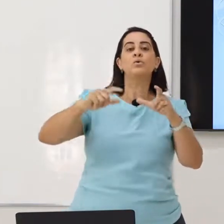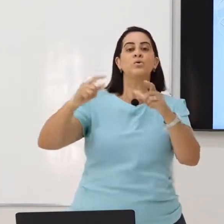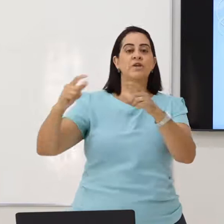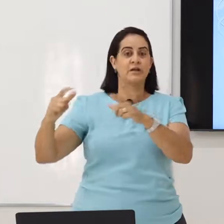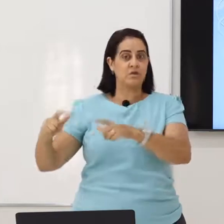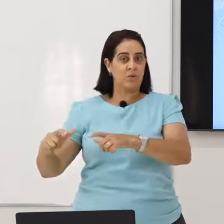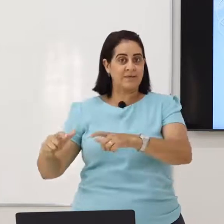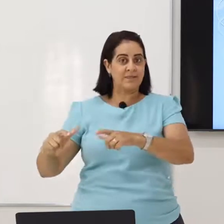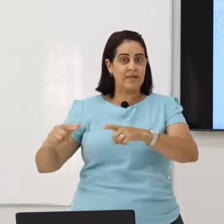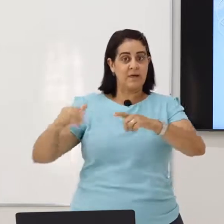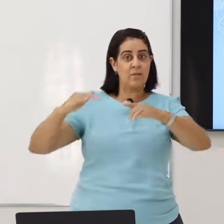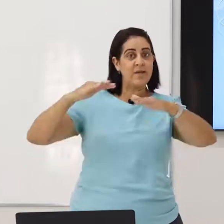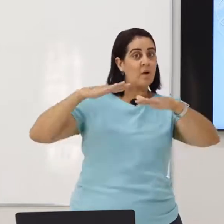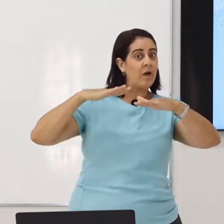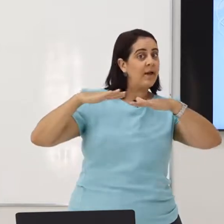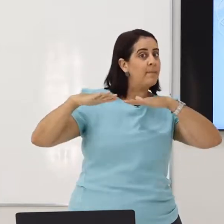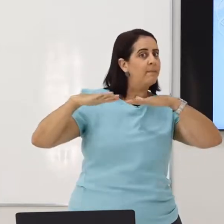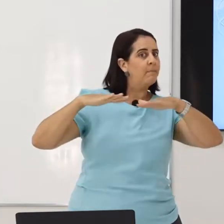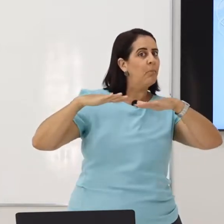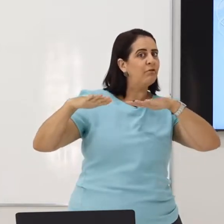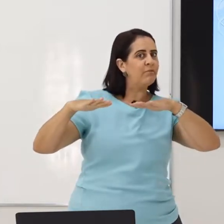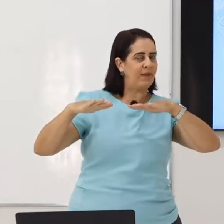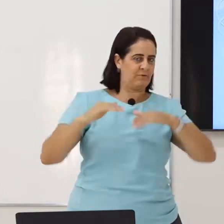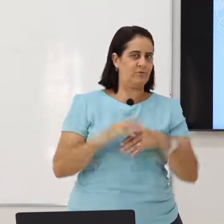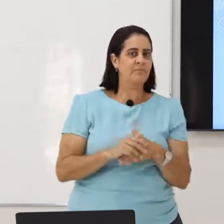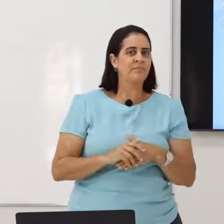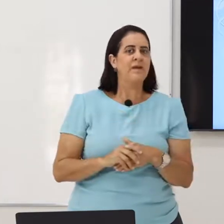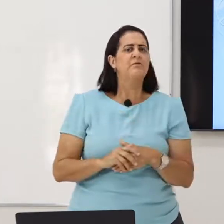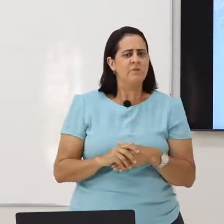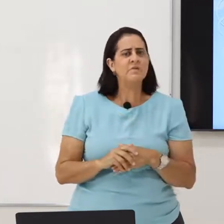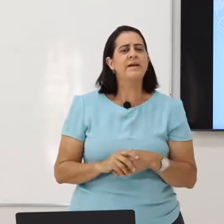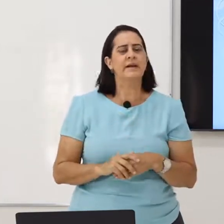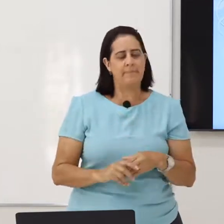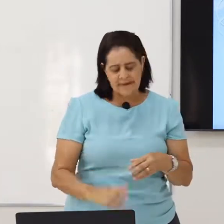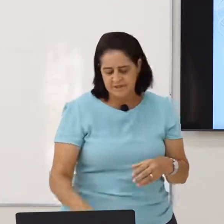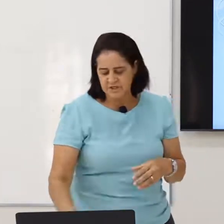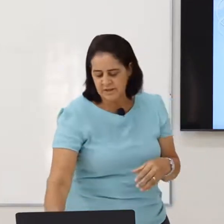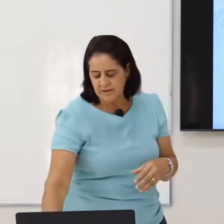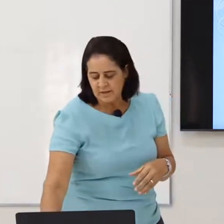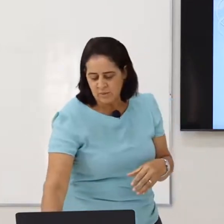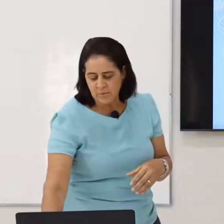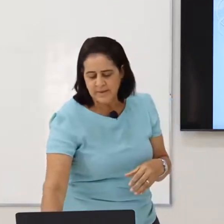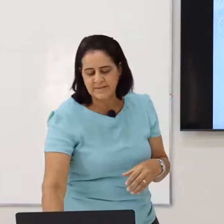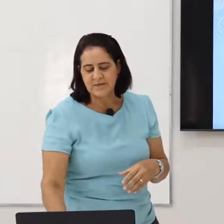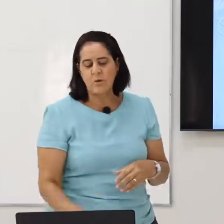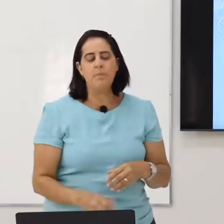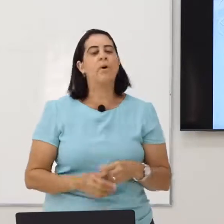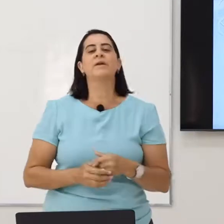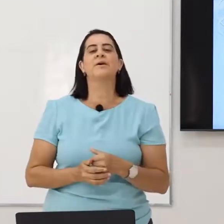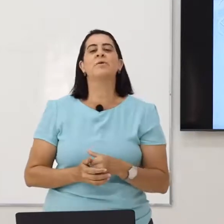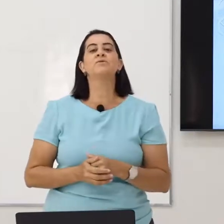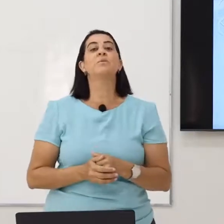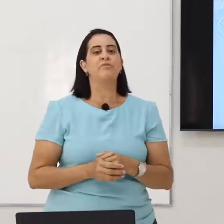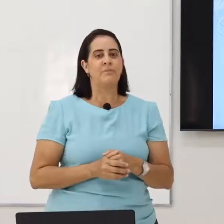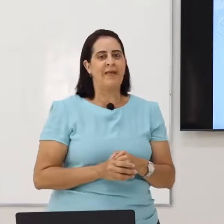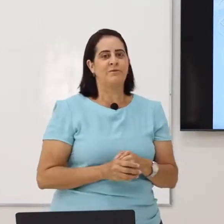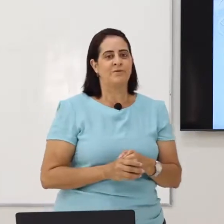de articulação e agora movimento. Vamos ver na prática como é que se comportam os movimentos